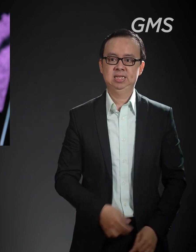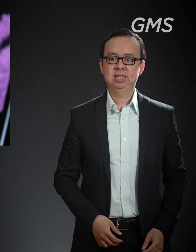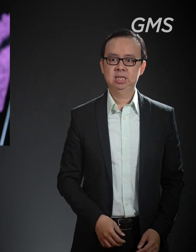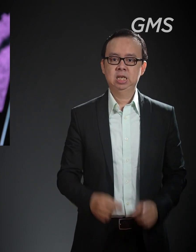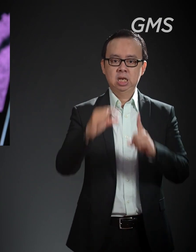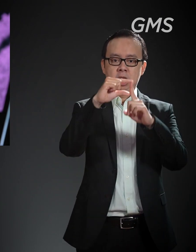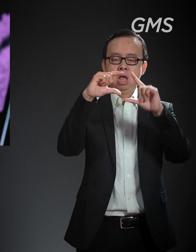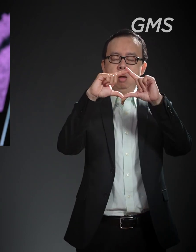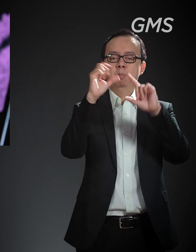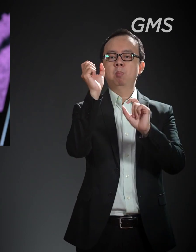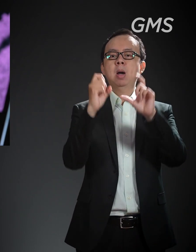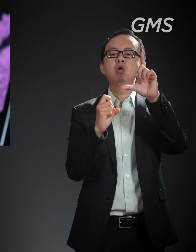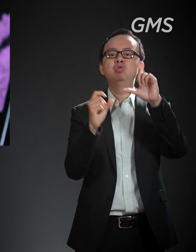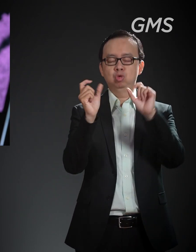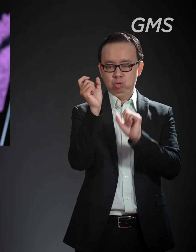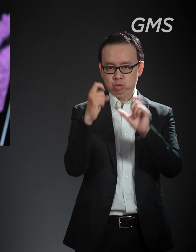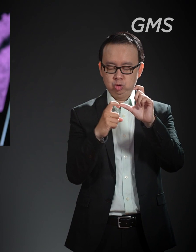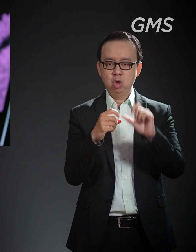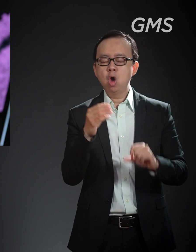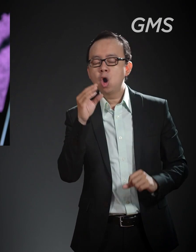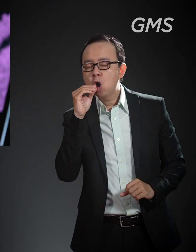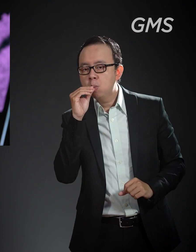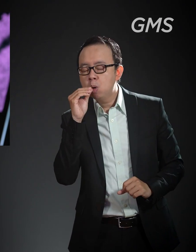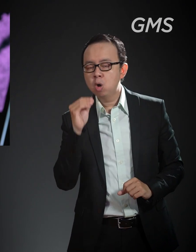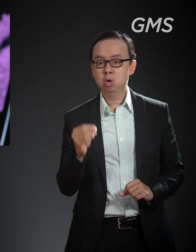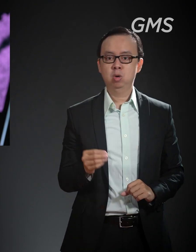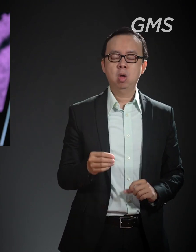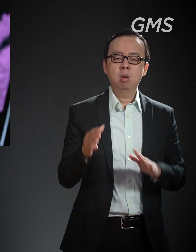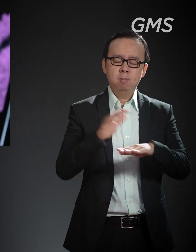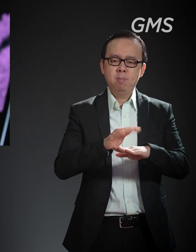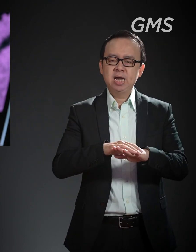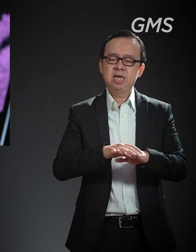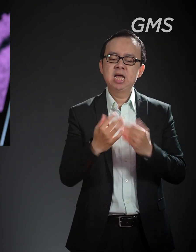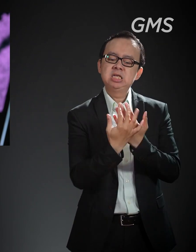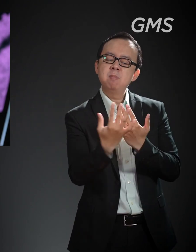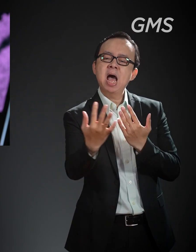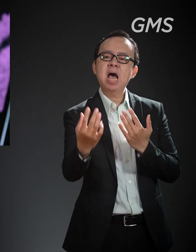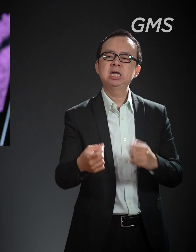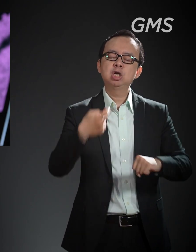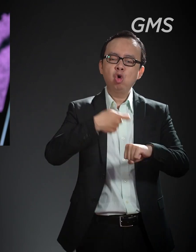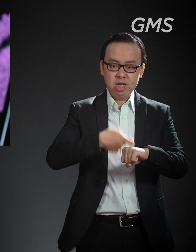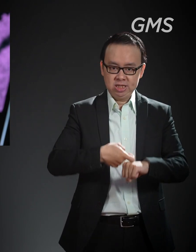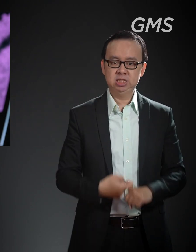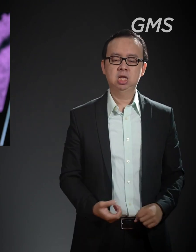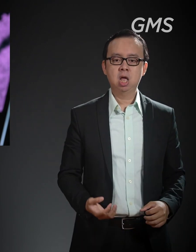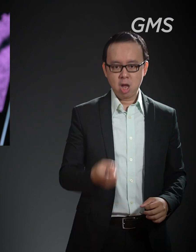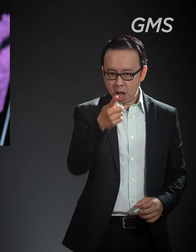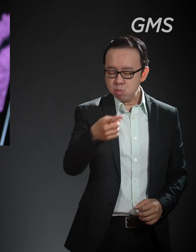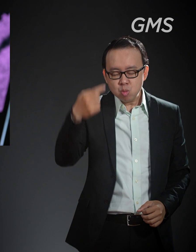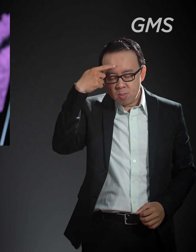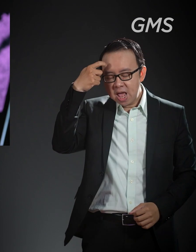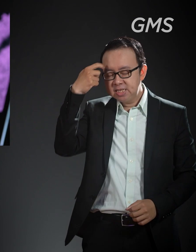"Hei, belajarlah dari jemaat di Makedonia. Kamu kaya dalam karunia, perkataan, pengetahuan. Satu